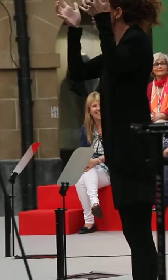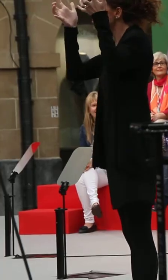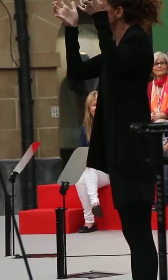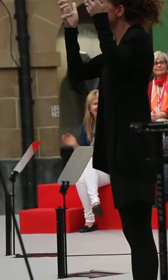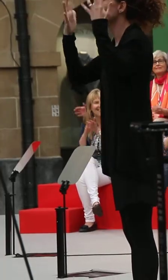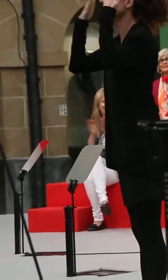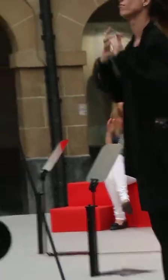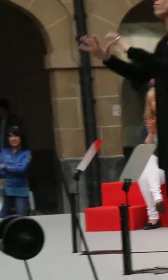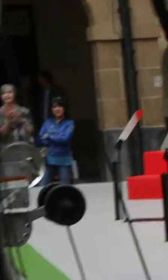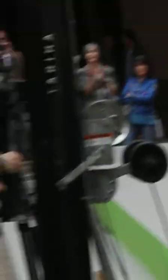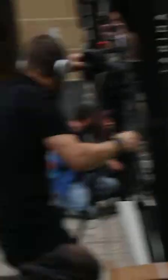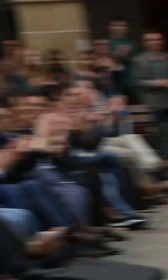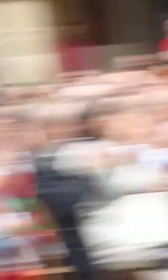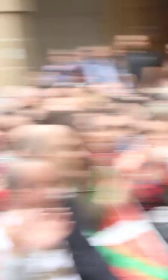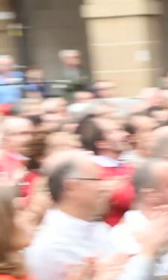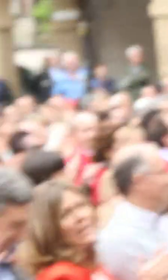eginan.